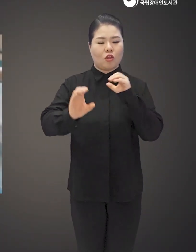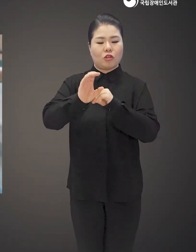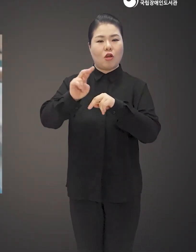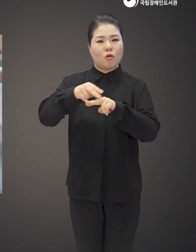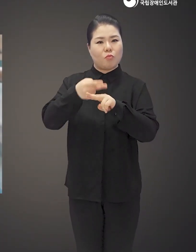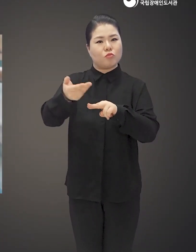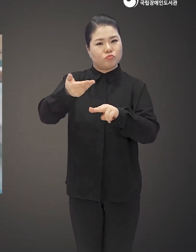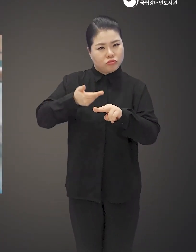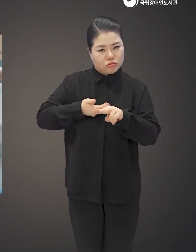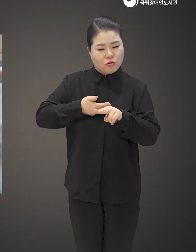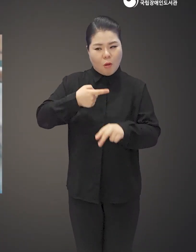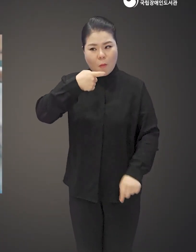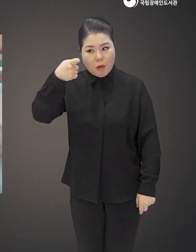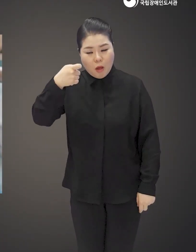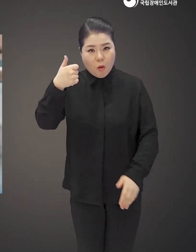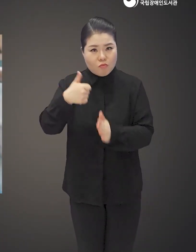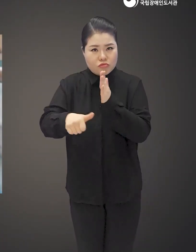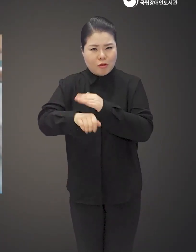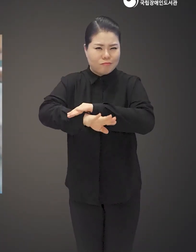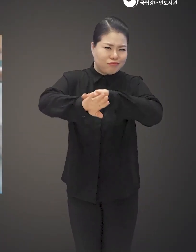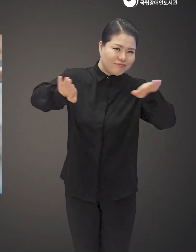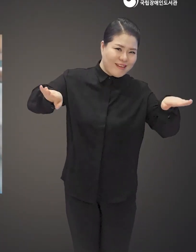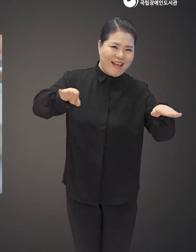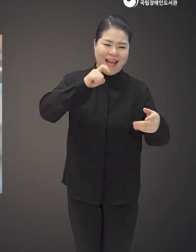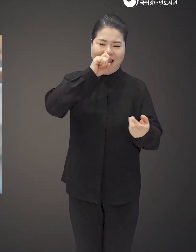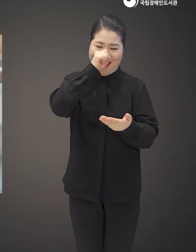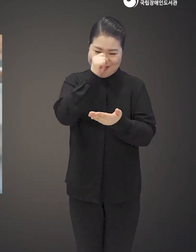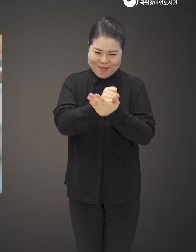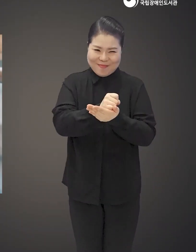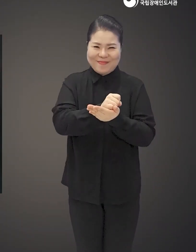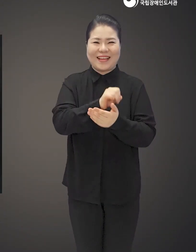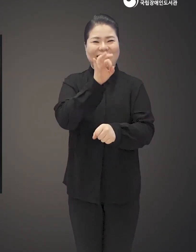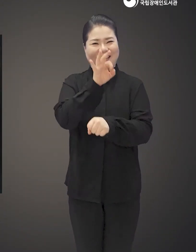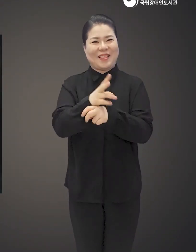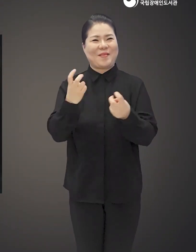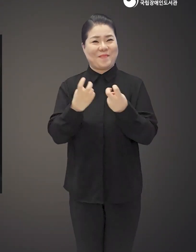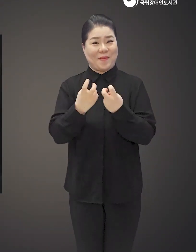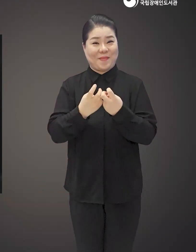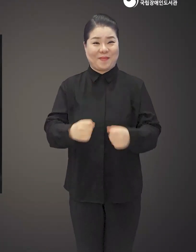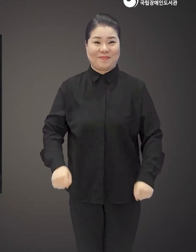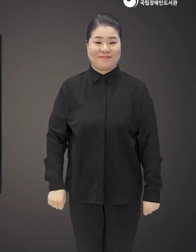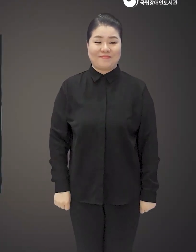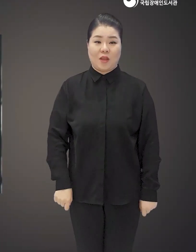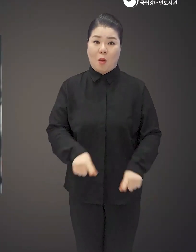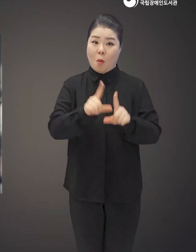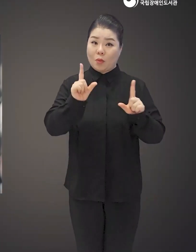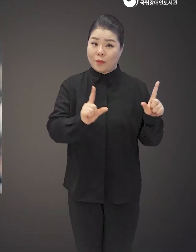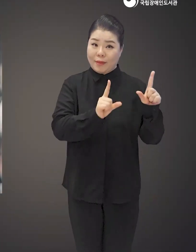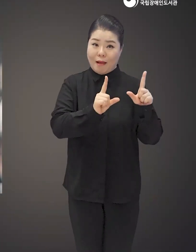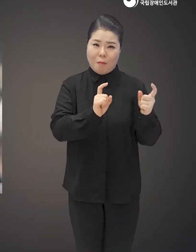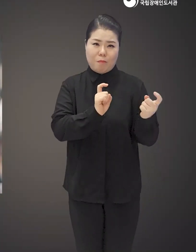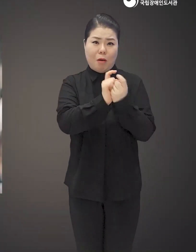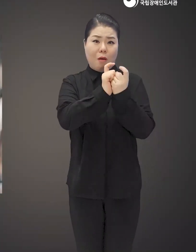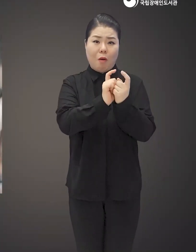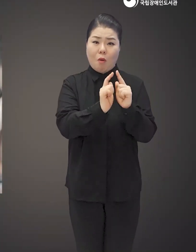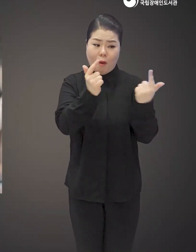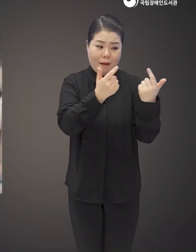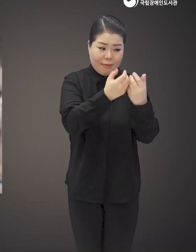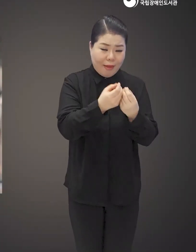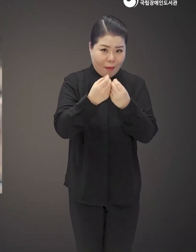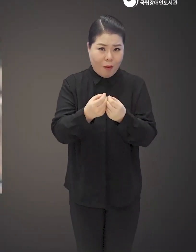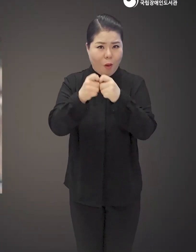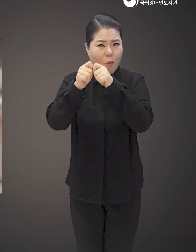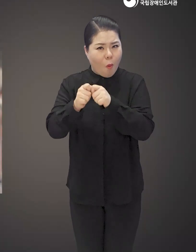1+1, 사은품, 미끼 상품의 유혹에서 벗어나는 꿀팁, 이와 같이 참 다양한 예시와